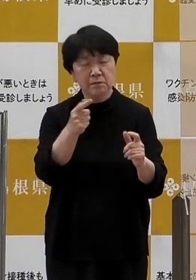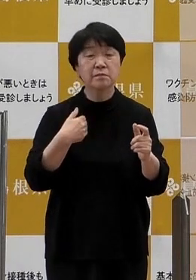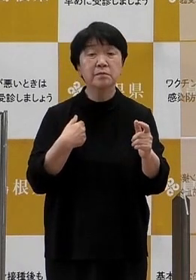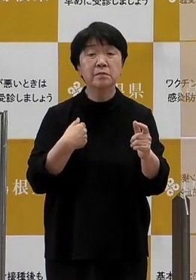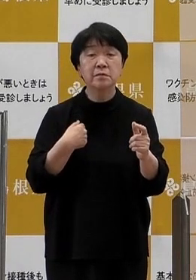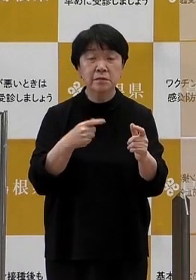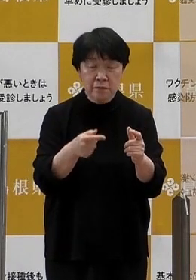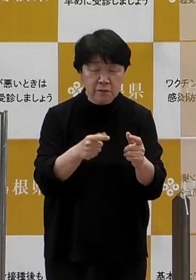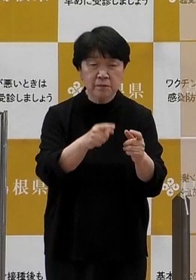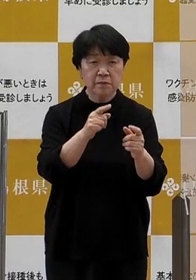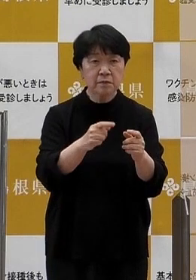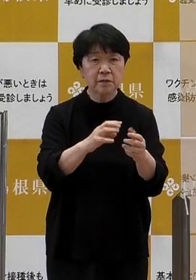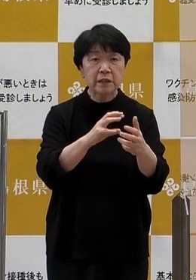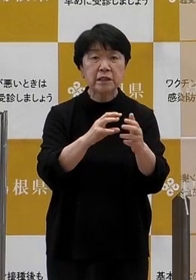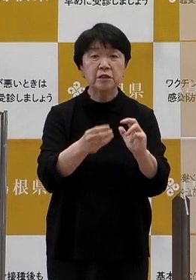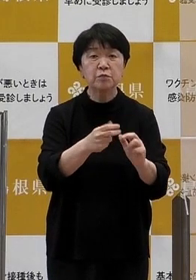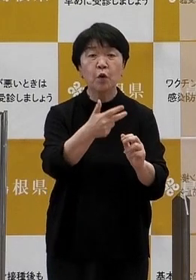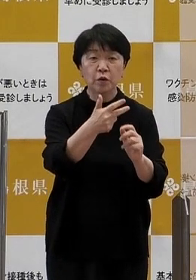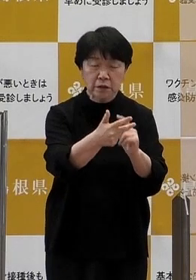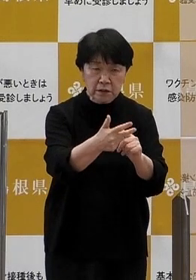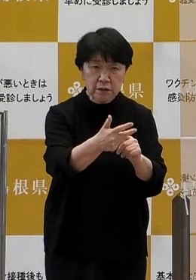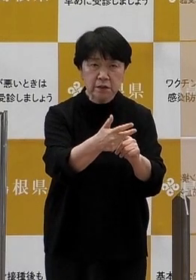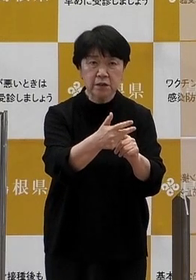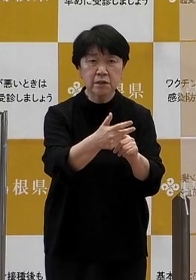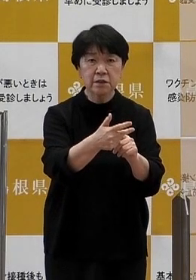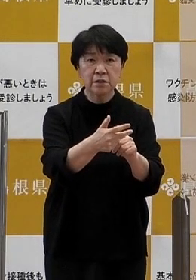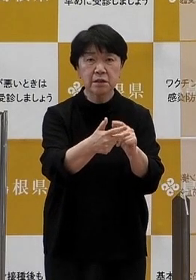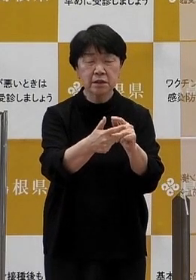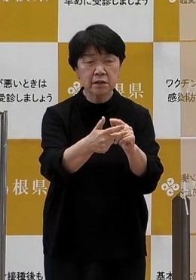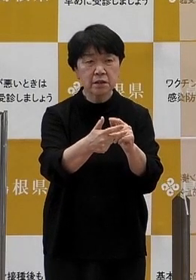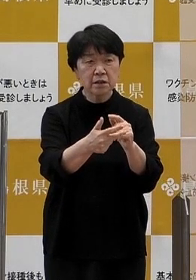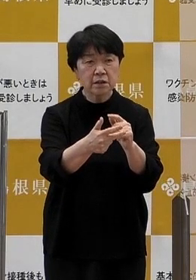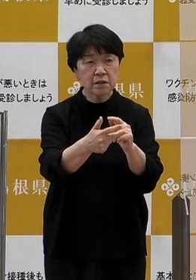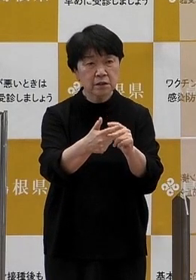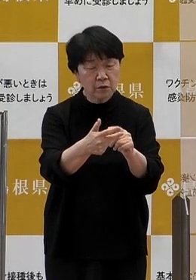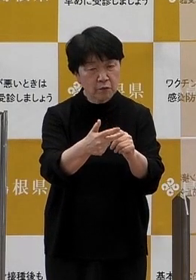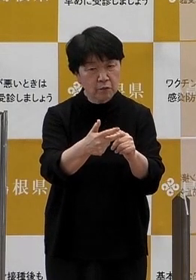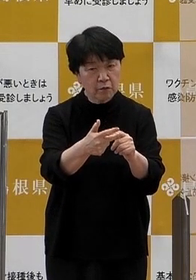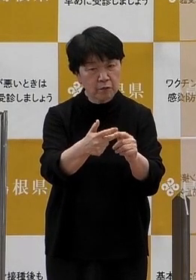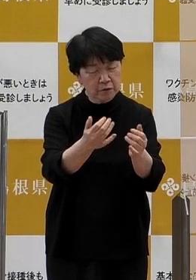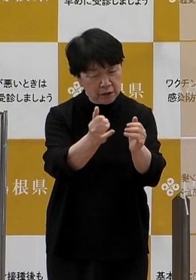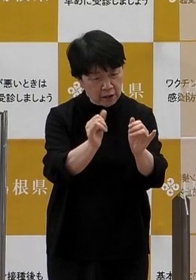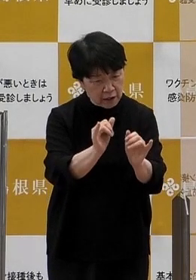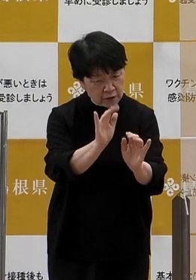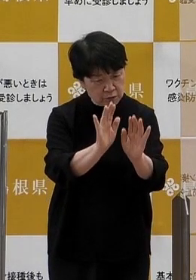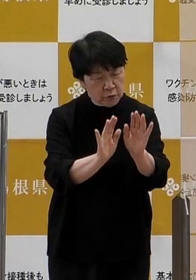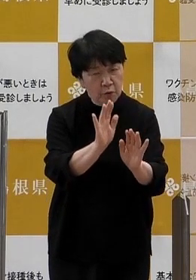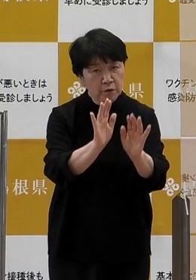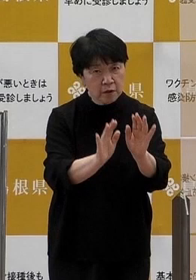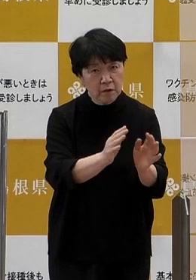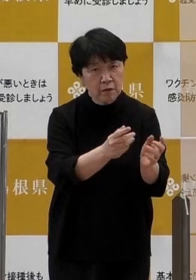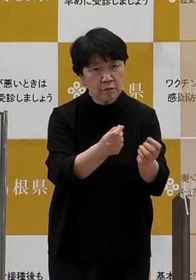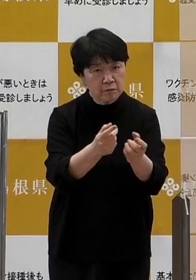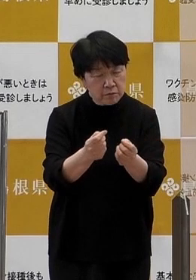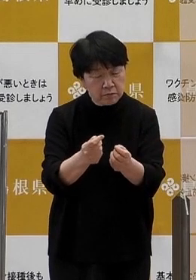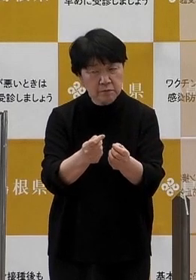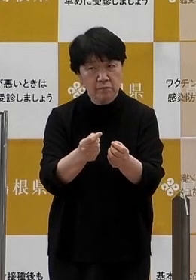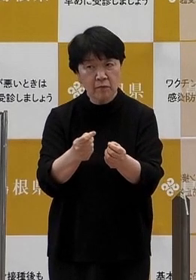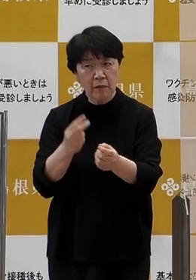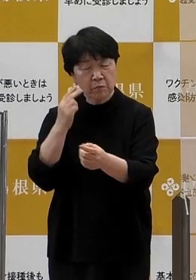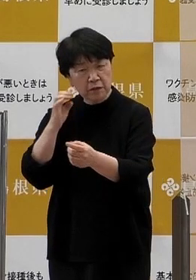ですね、同じ、社会構造の地域、松江と出雲市